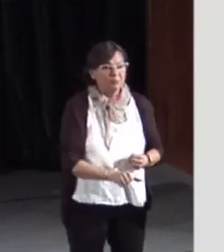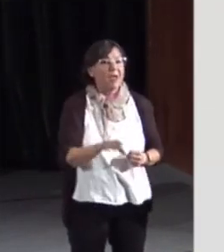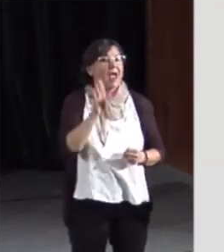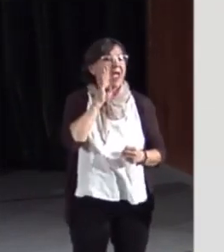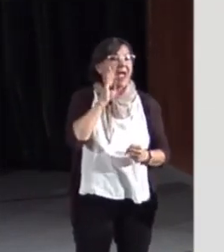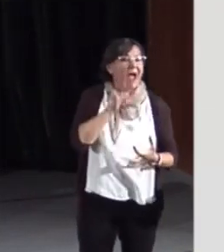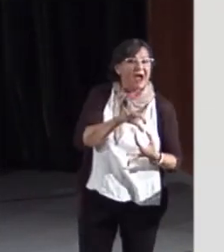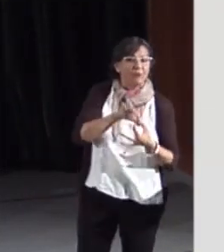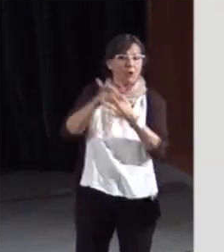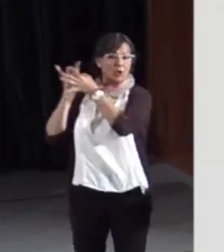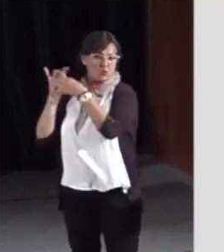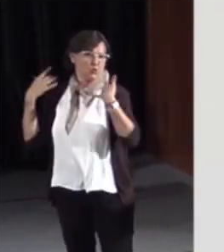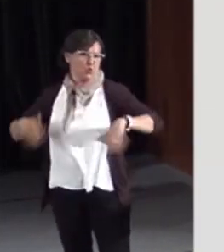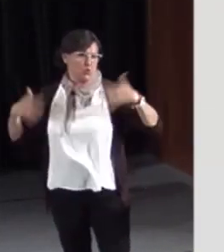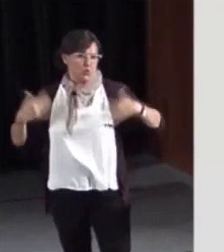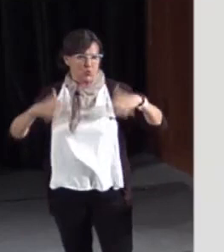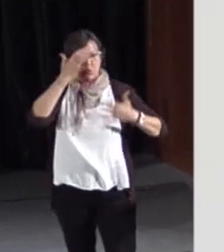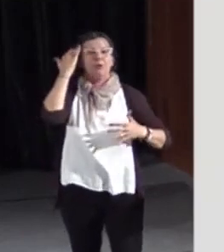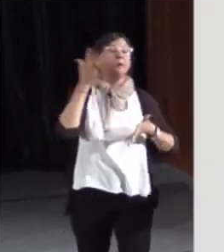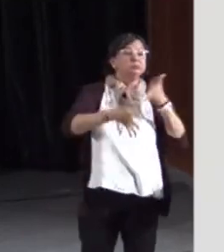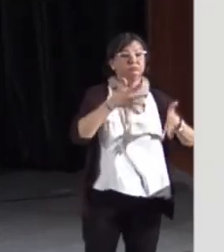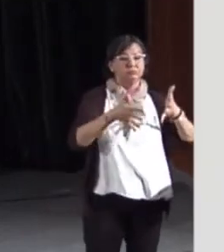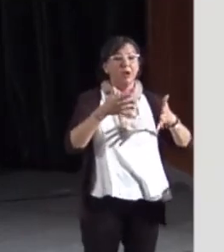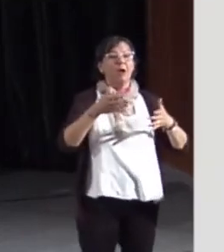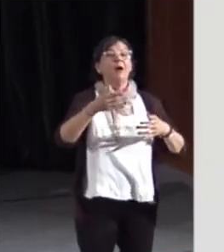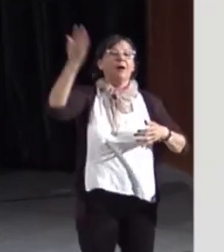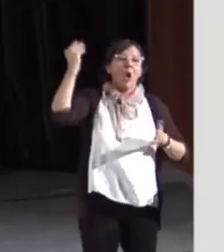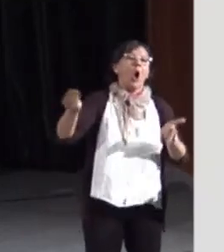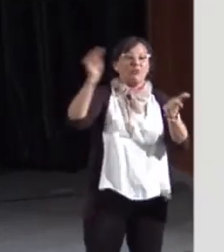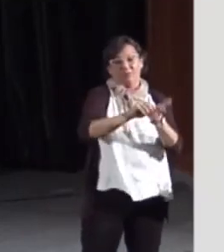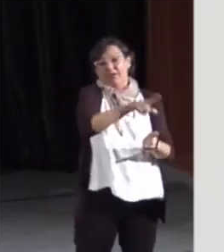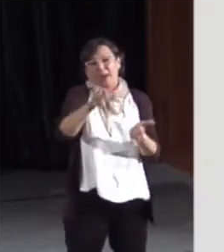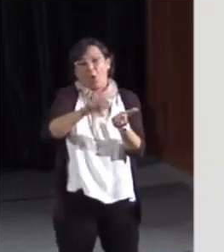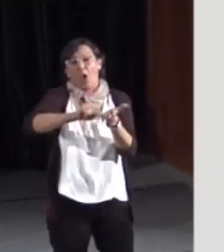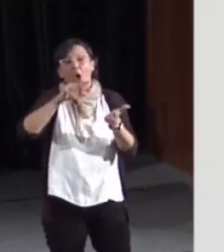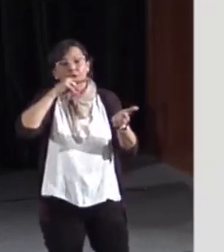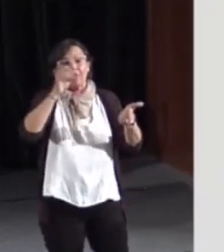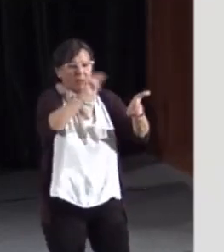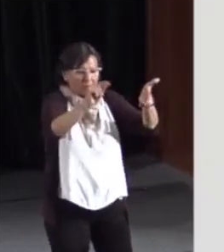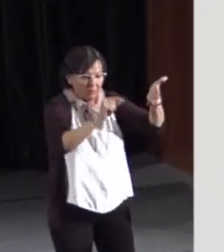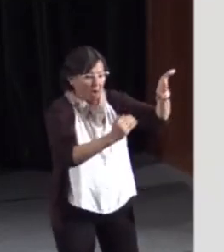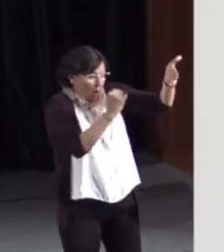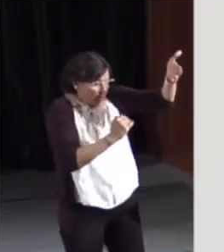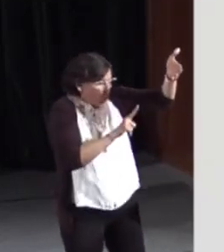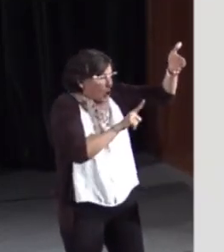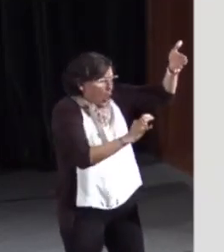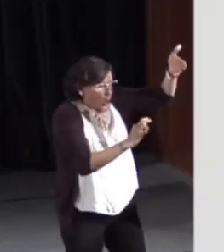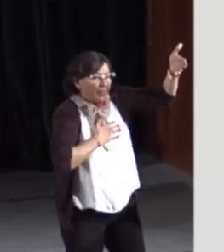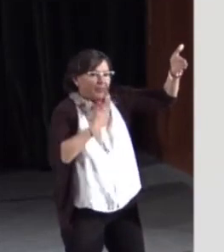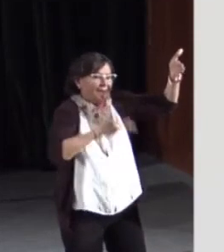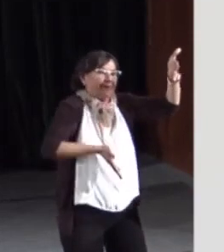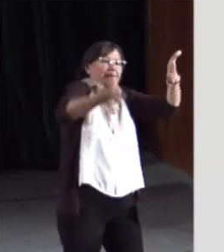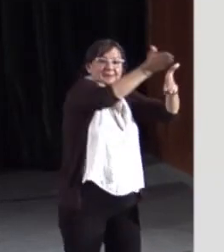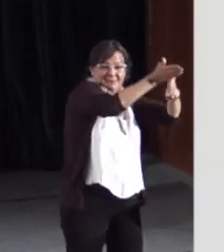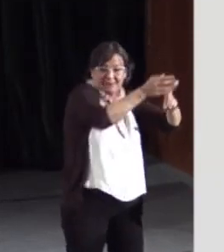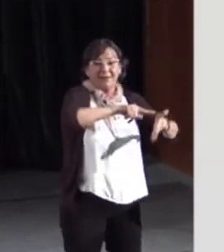los discursos, cuando utilizamos la anáfora, estamos haciendo un discurso y en lengua oral, lengua